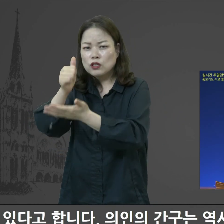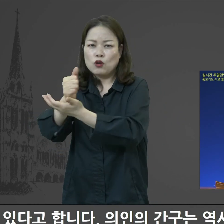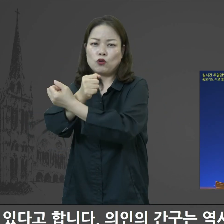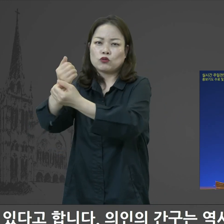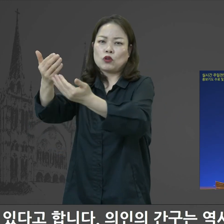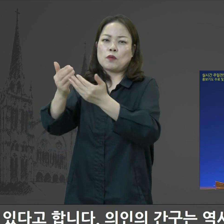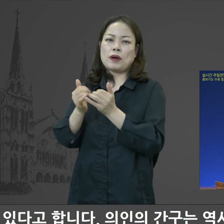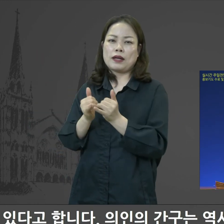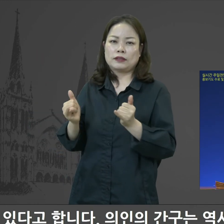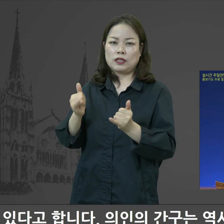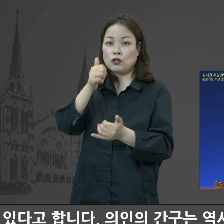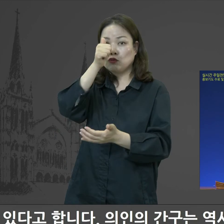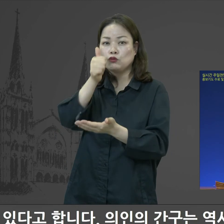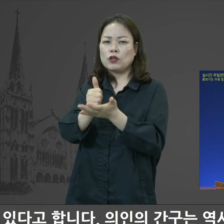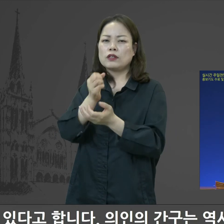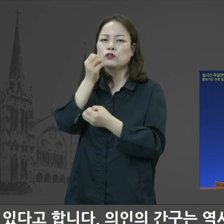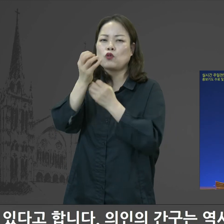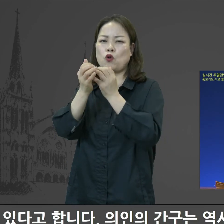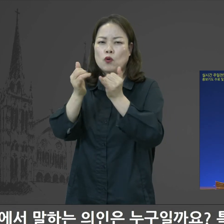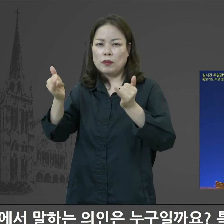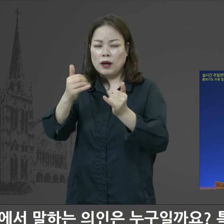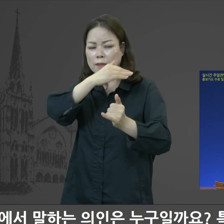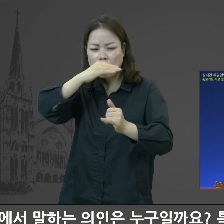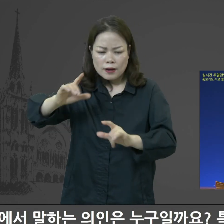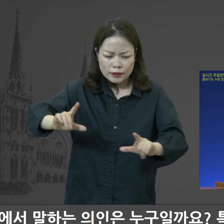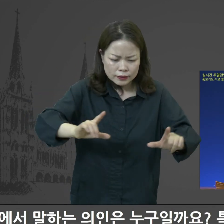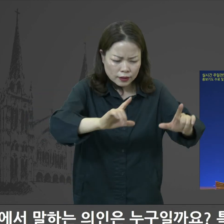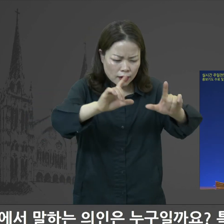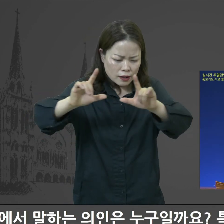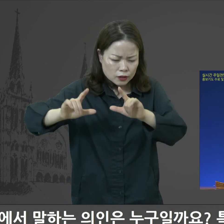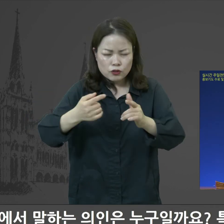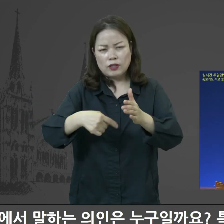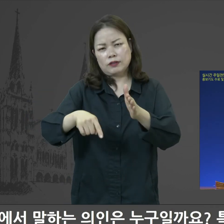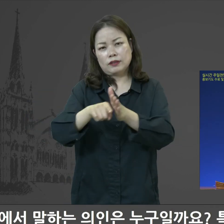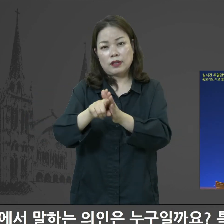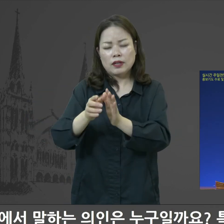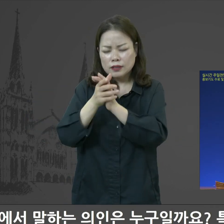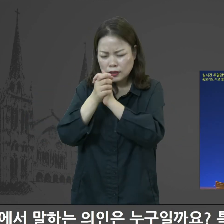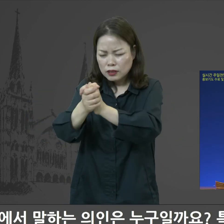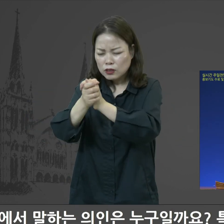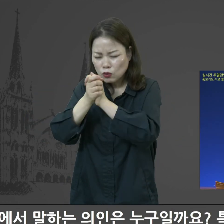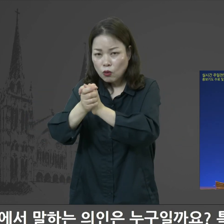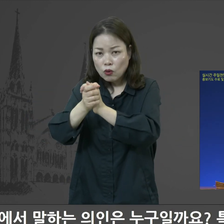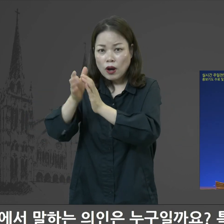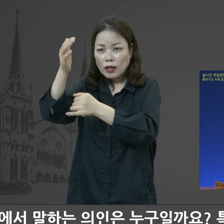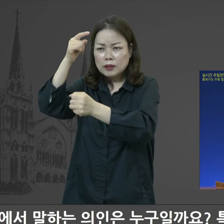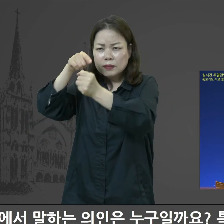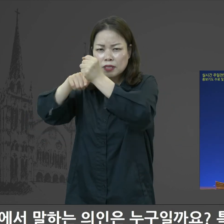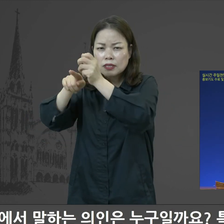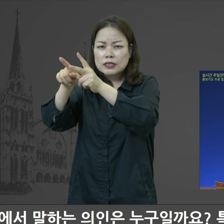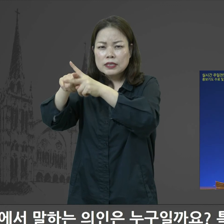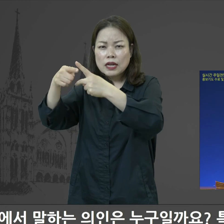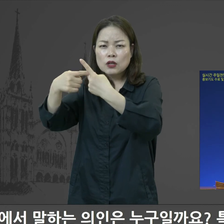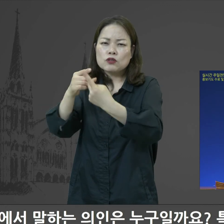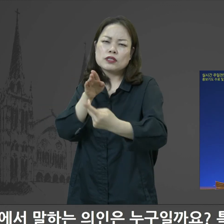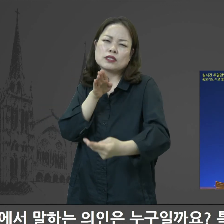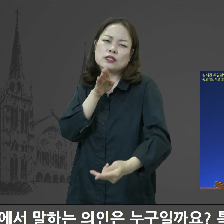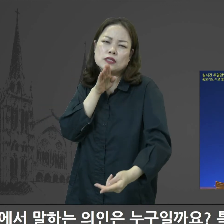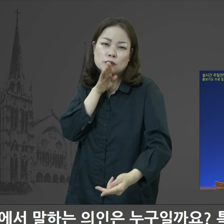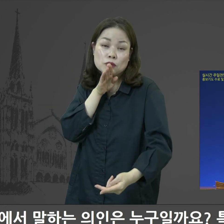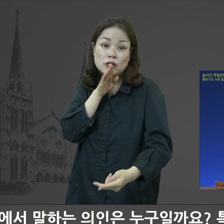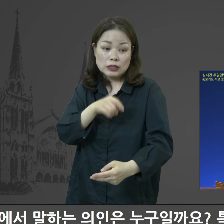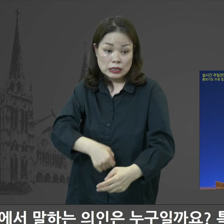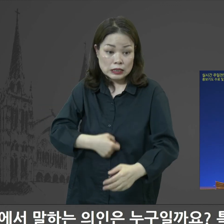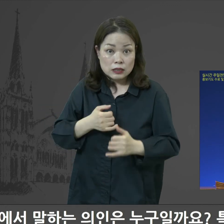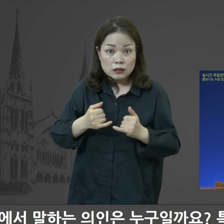사람입니다. 죄를 고백하는 사람입니다. 바르게 살기 위해서 몸부림치는 사람입니다. 하나님의 뜻을 이행하는 데 있어서 진심인 사람입니다. 이런